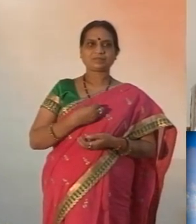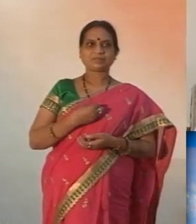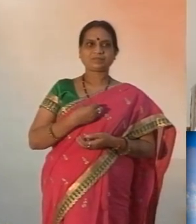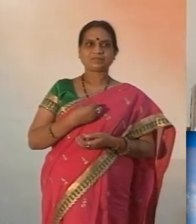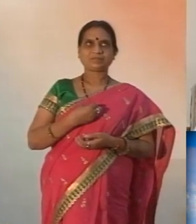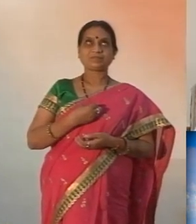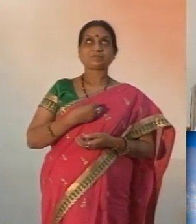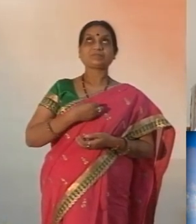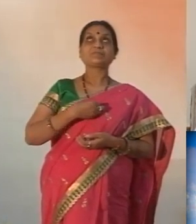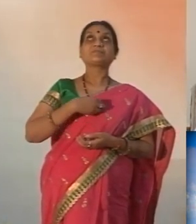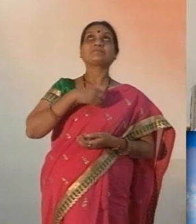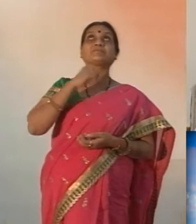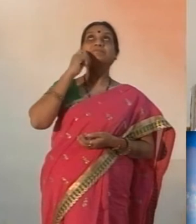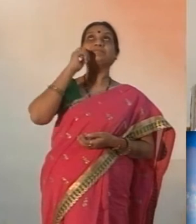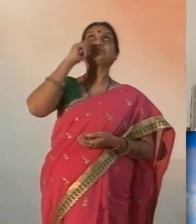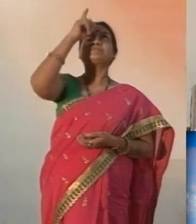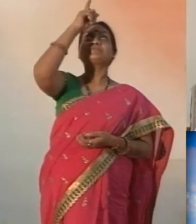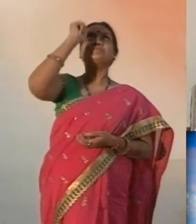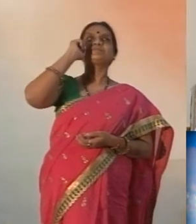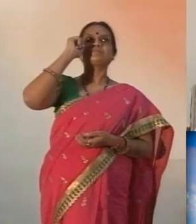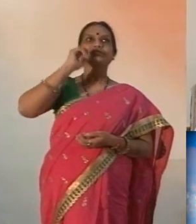और परमात्मा पिता का